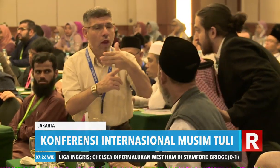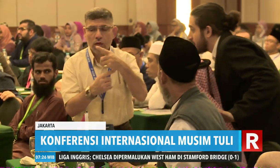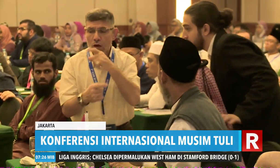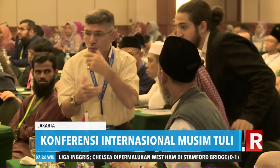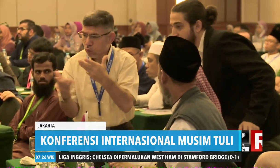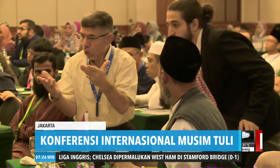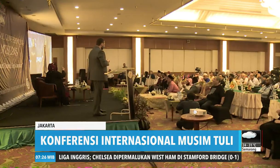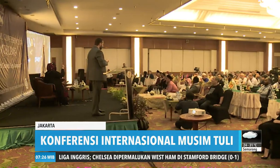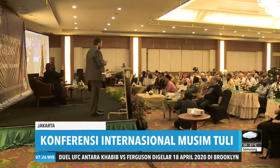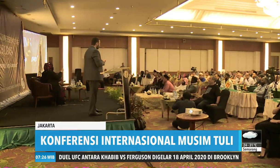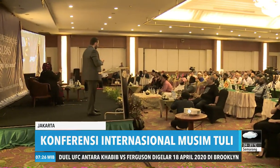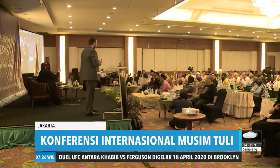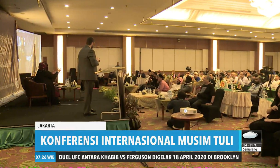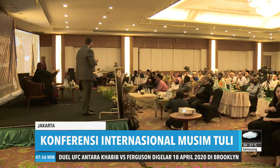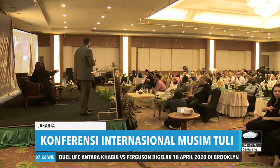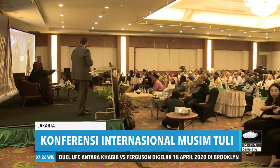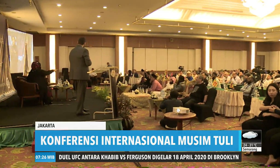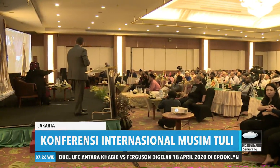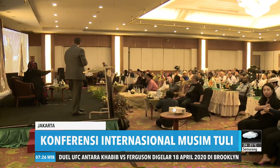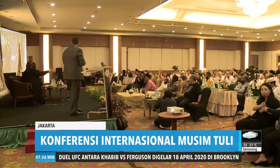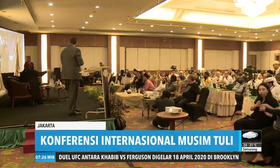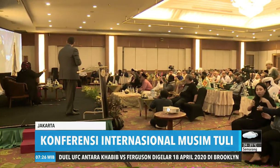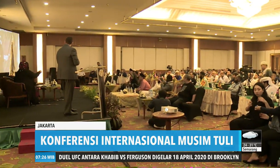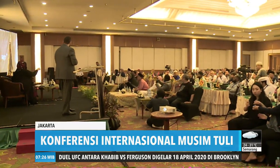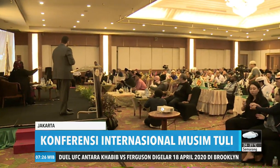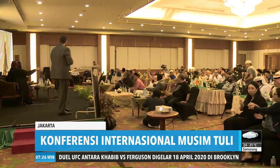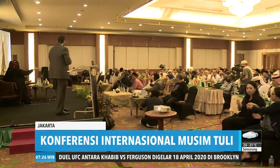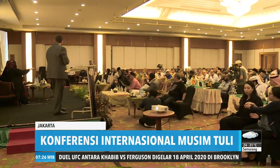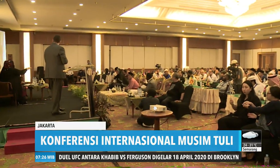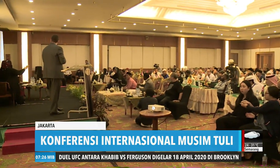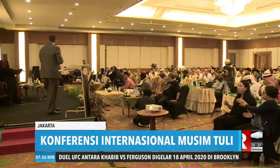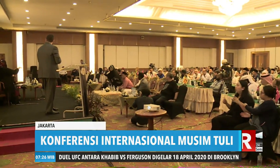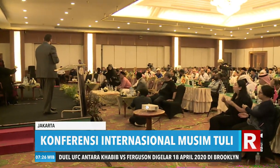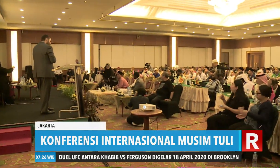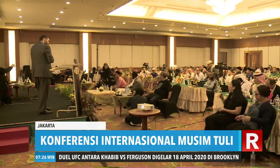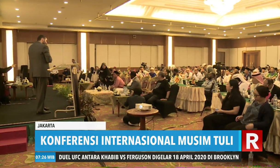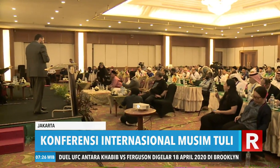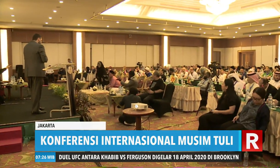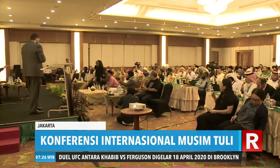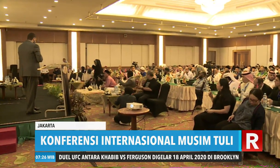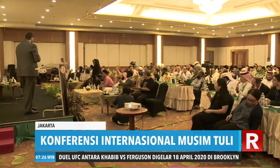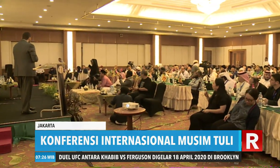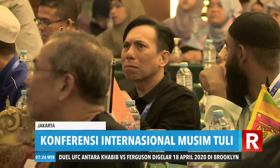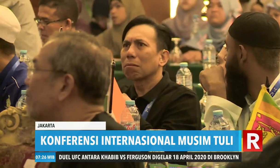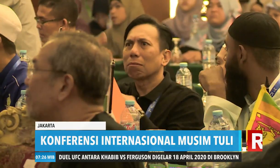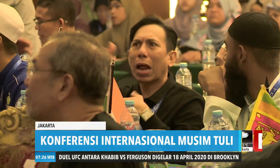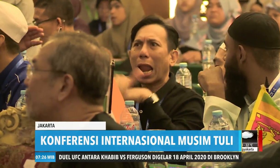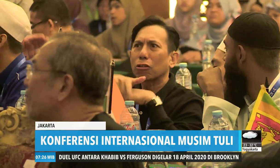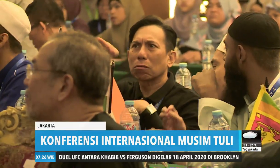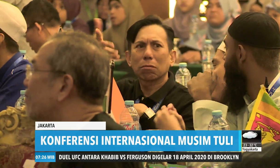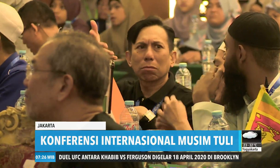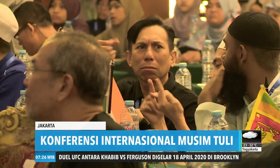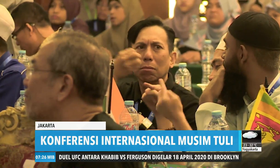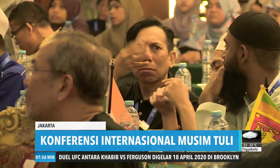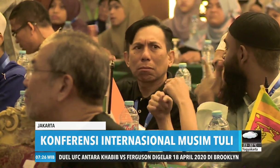Muslim diadakan selama 2 hari dan dihadiri oleh 21 negara dari seluruh dunia, seperti Malaysia,